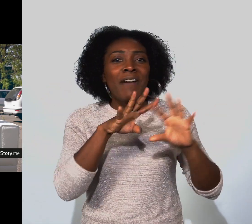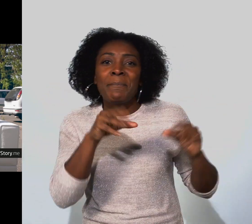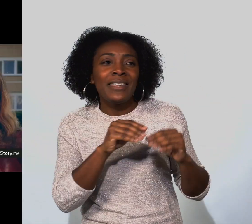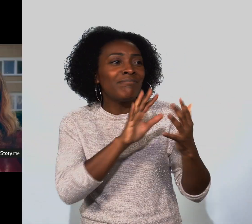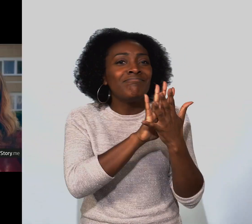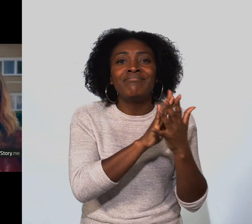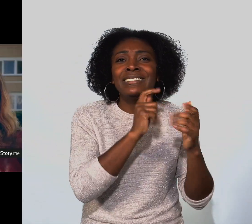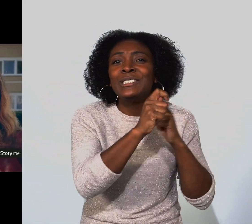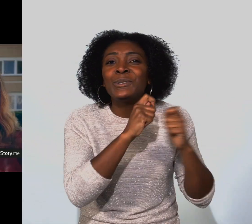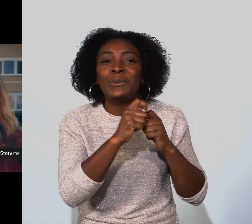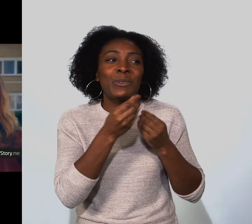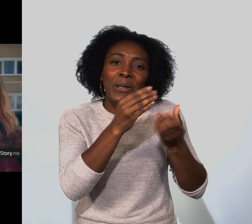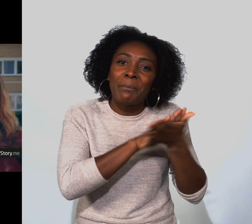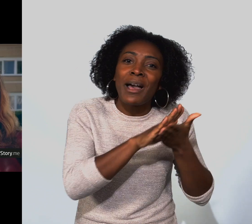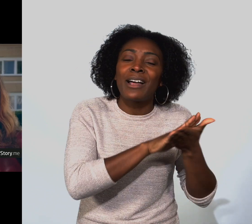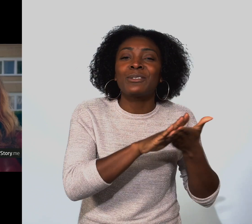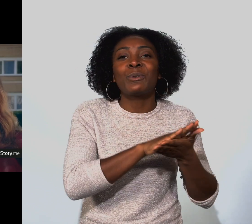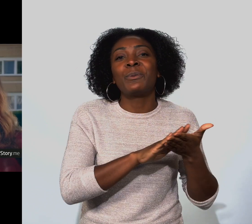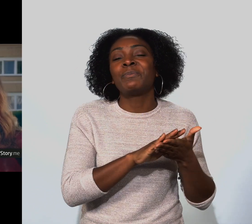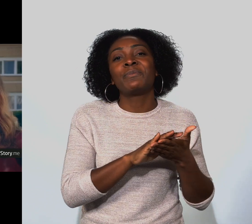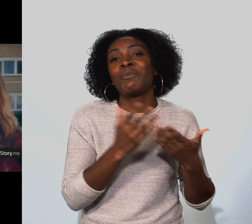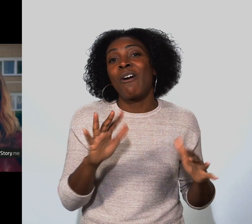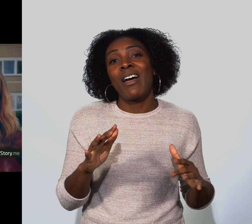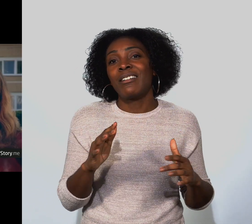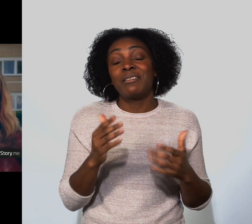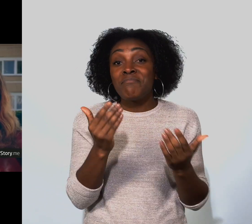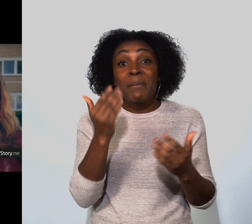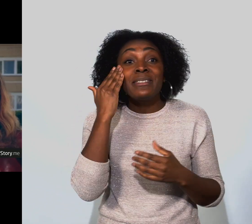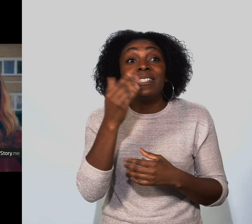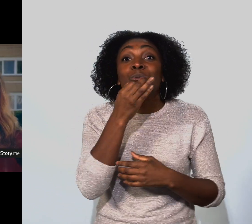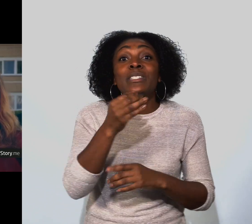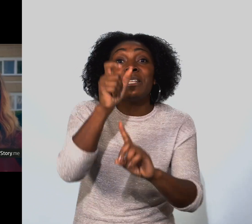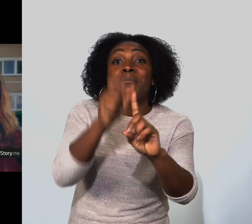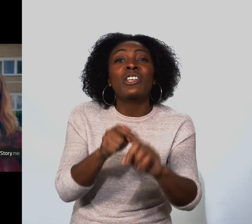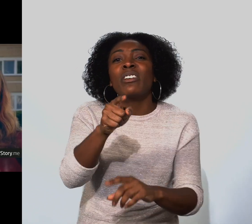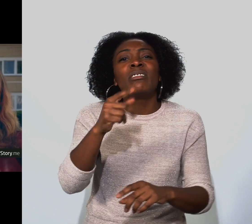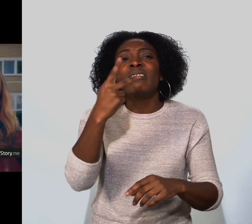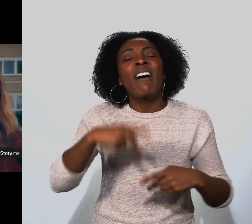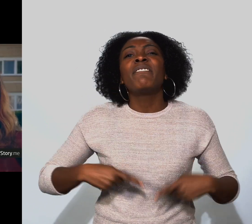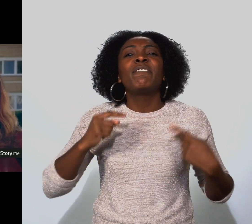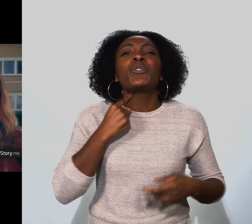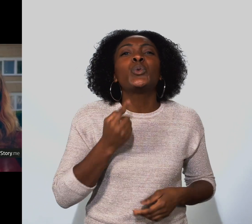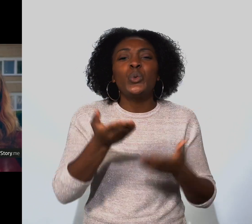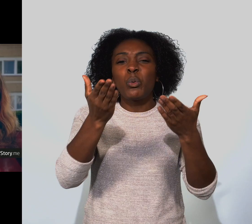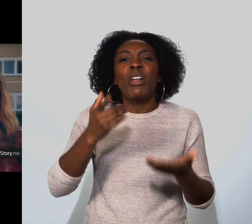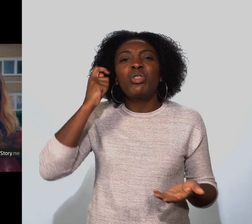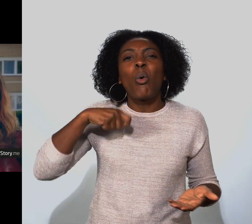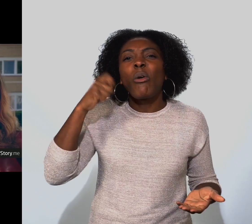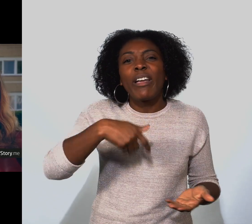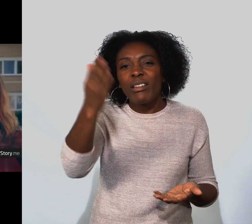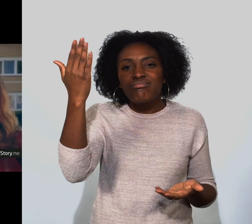pardonner. Et je sais que, voilà, même si on dit à quelqu'un, pour toi, c'est fini, t'es qu'un drogué.